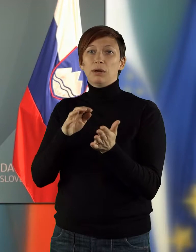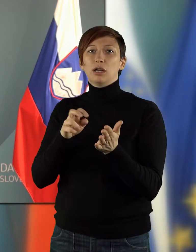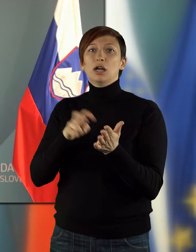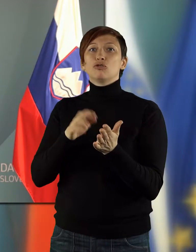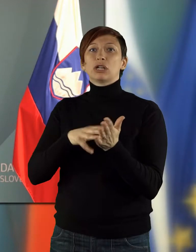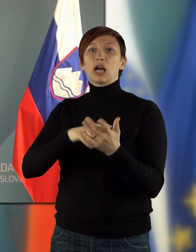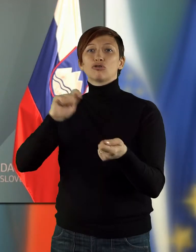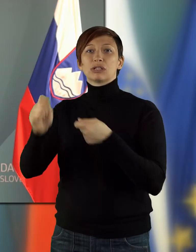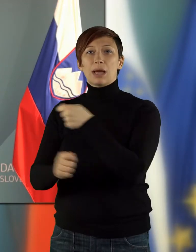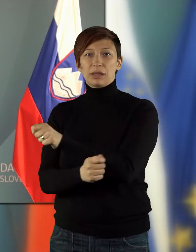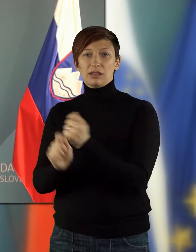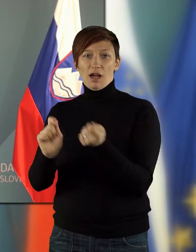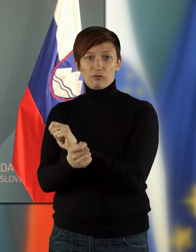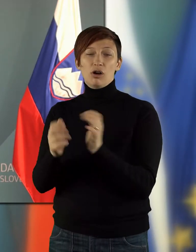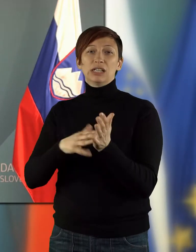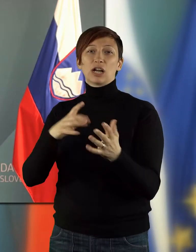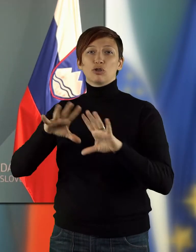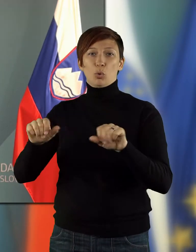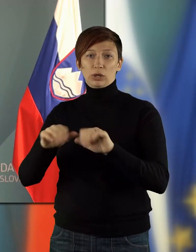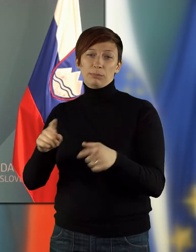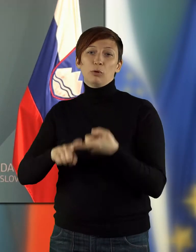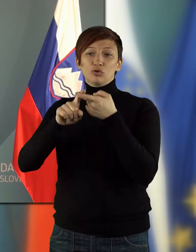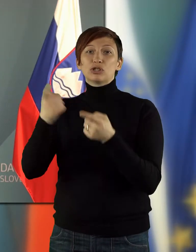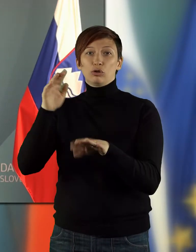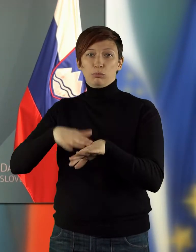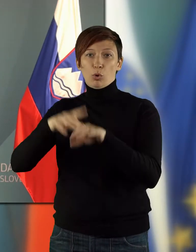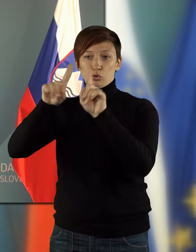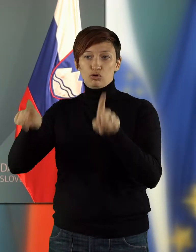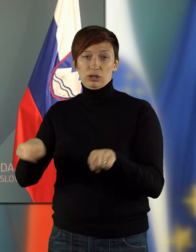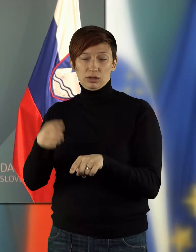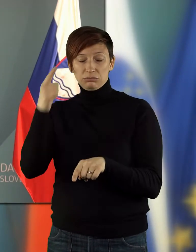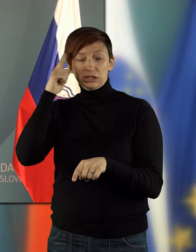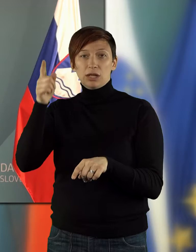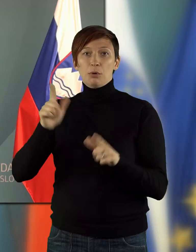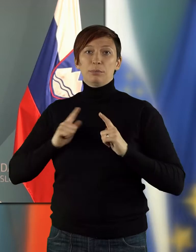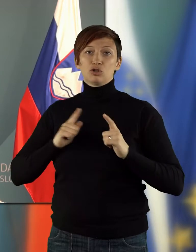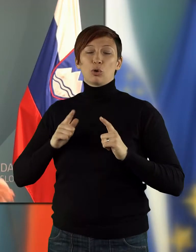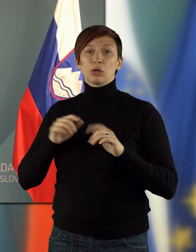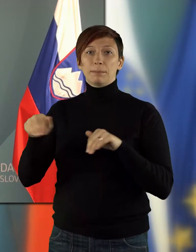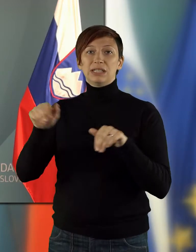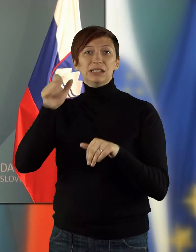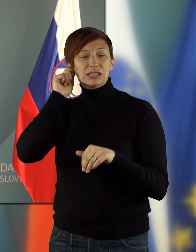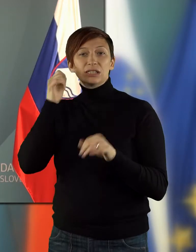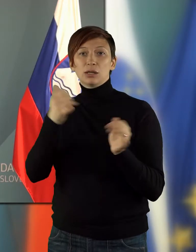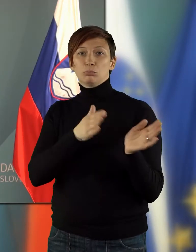potrebno izvesti še kakšno zamenjavo, še kakšen ukrep, je pa odvisno zdaj od tega poročila in pričakujem, da bo ministrica zadeve zdaj spravila v